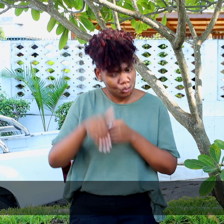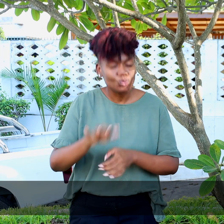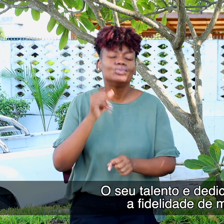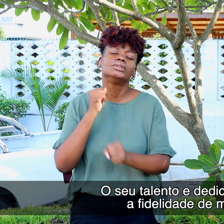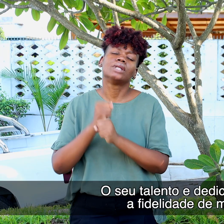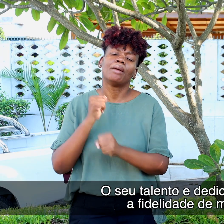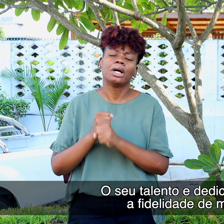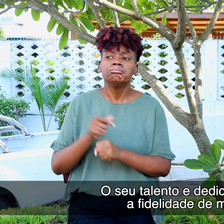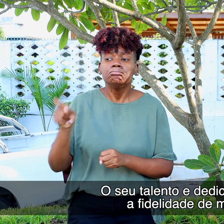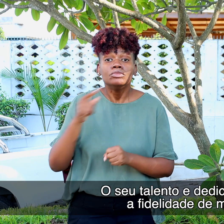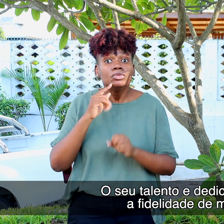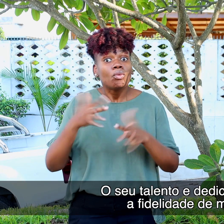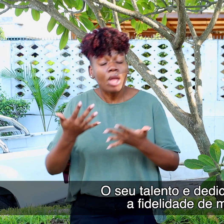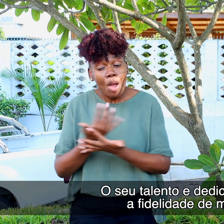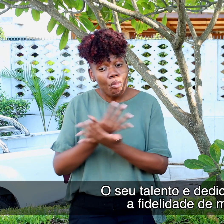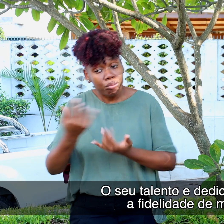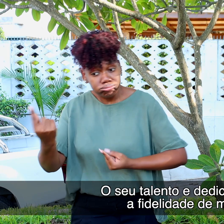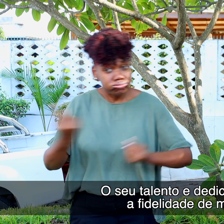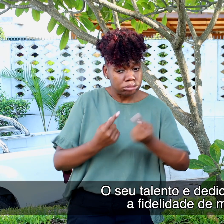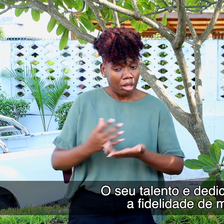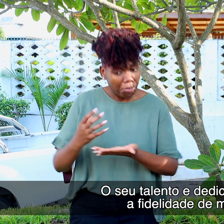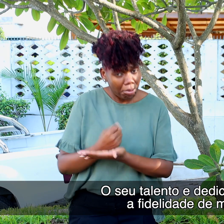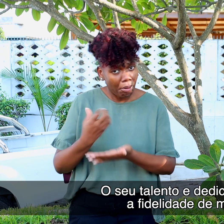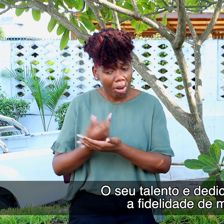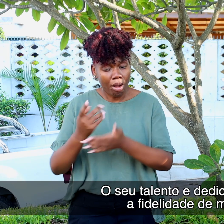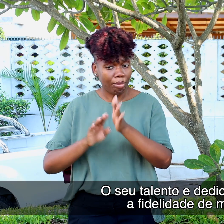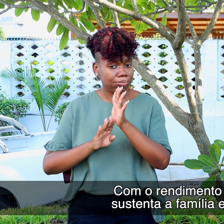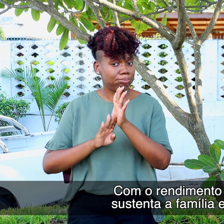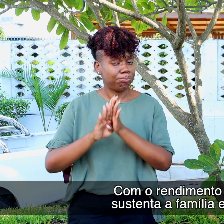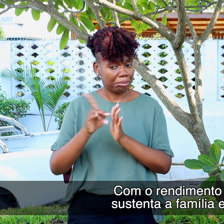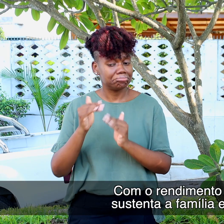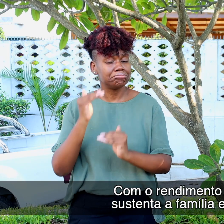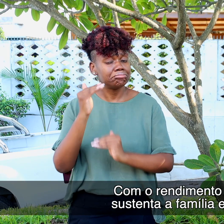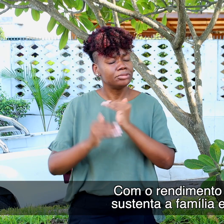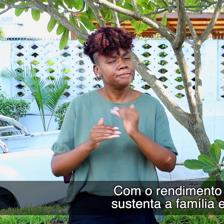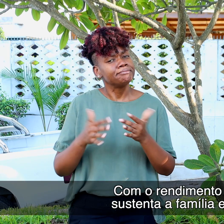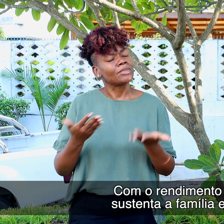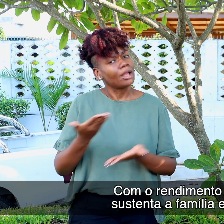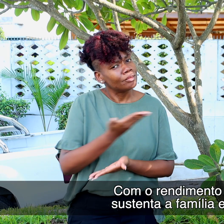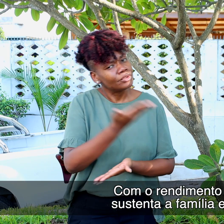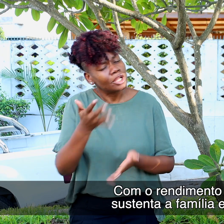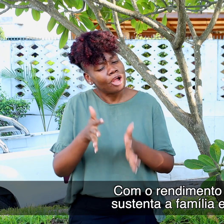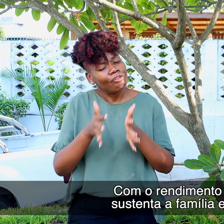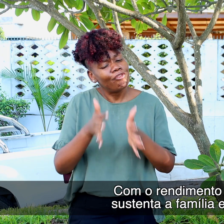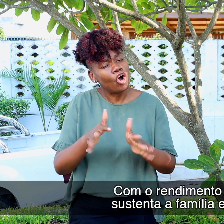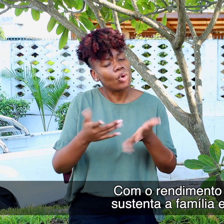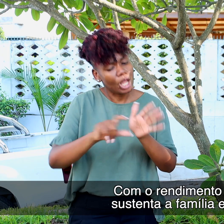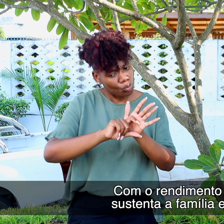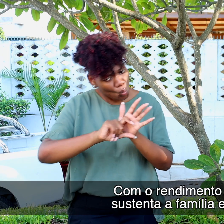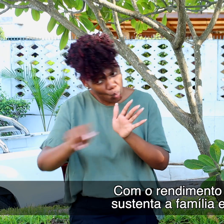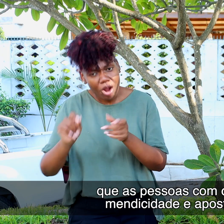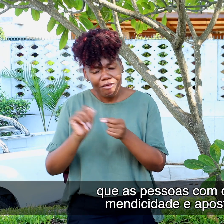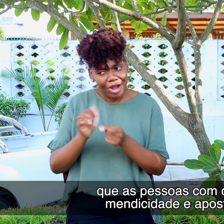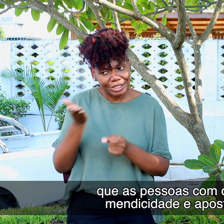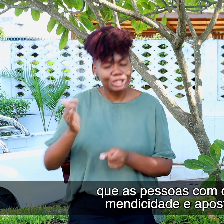O seu talento e dedicação conquistaram a fidelidade de muitos clientes. Com o rendimento do seu trabalho, sustenta a família e deixa